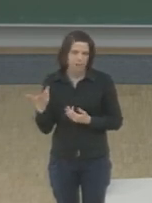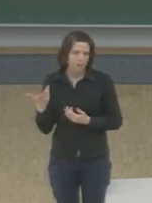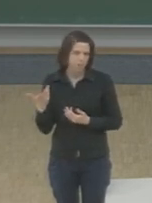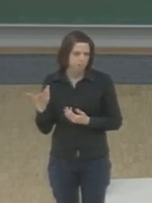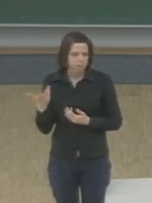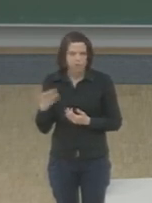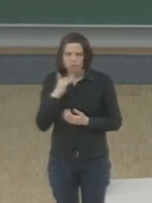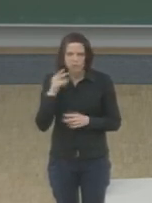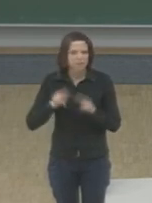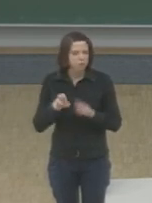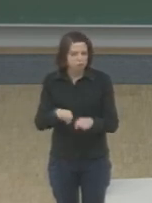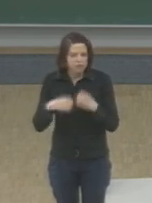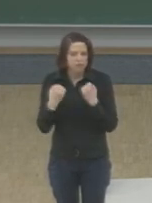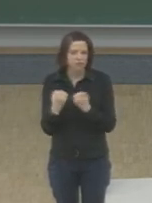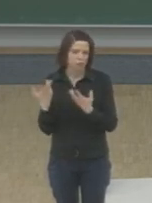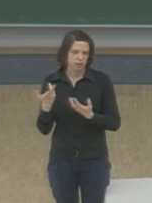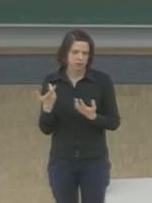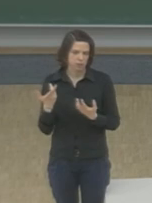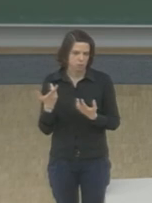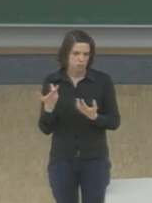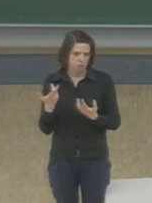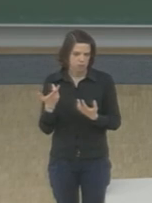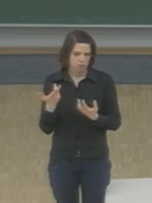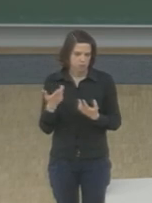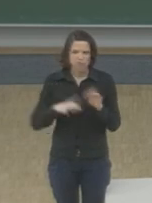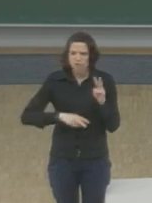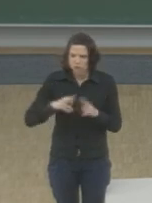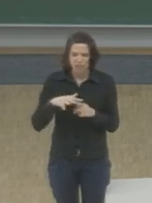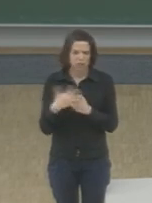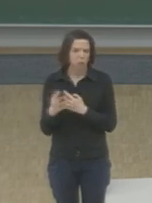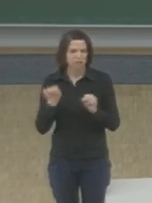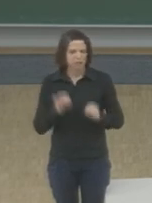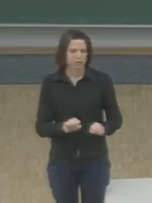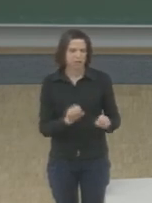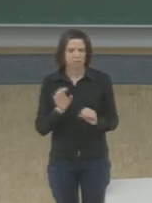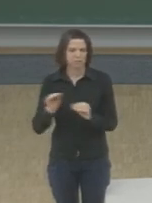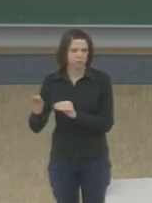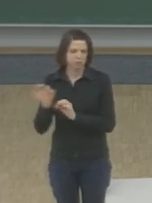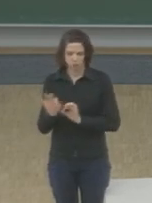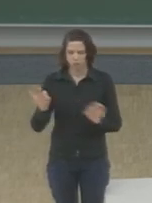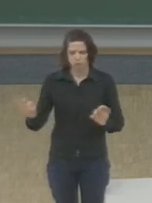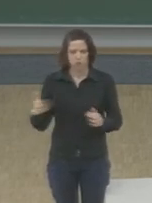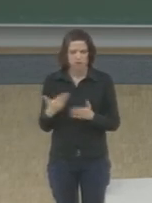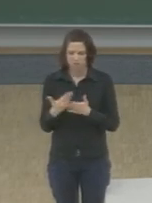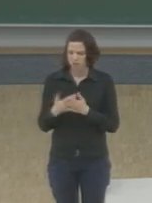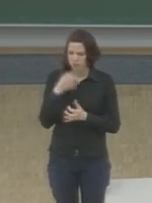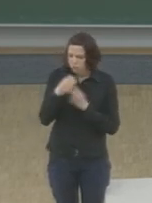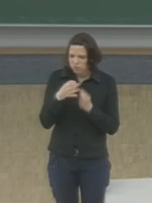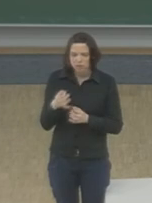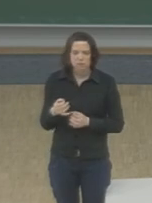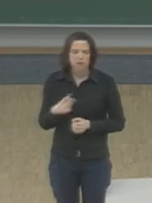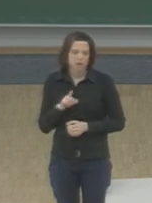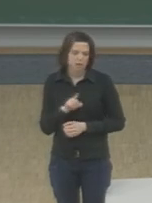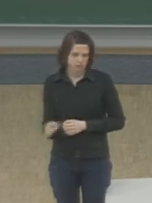sehr vielen Situationen aus ganz verschiedenen Kontexten einsetzen lassen. Beinahe noch erstaunlicher ist, dass